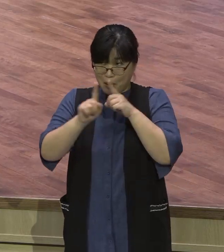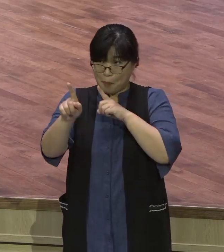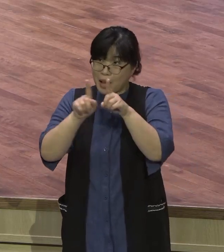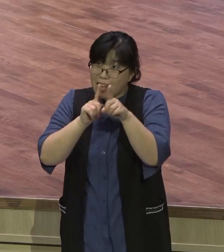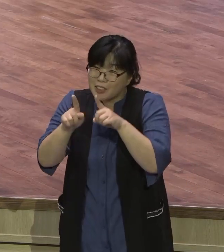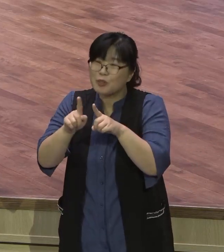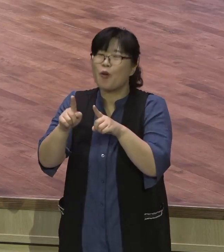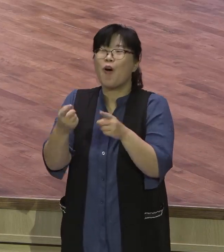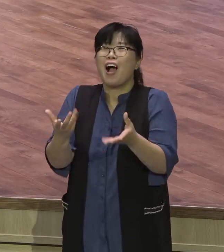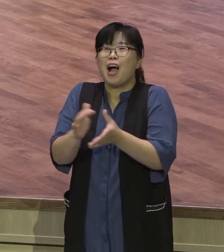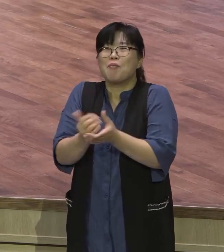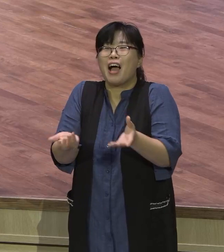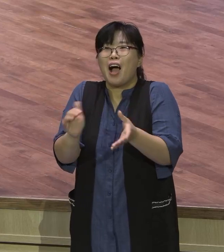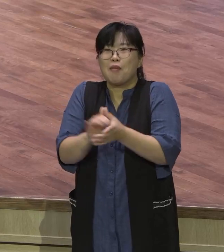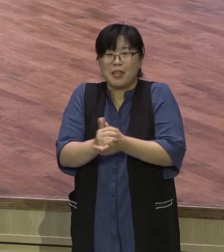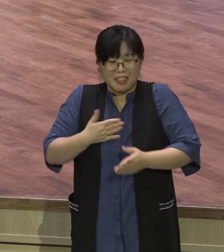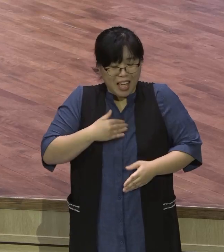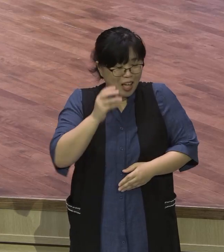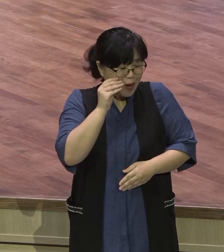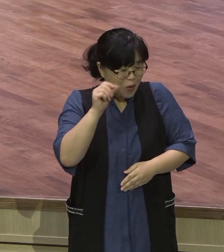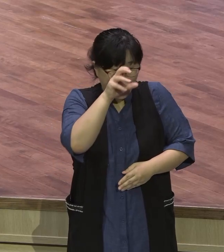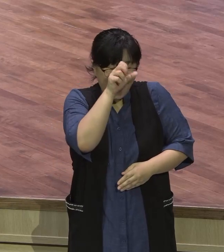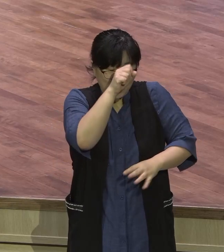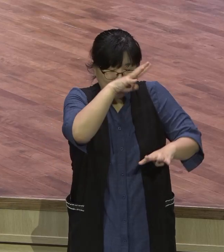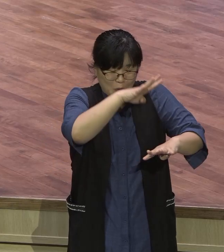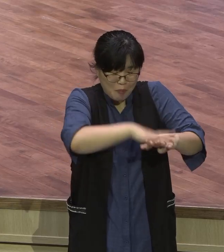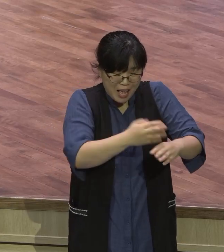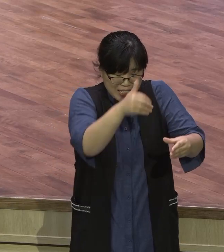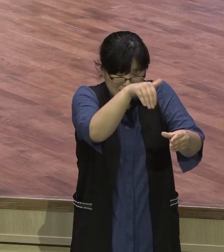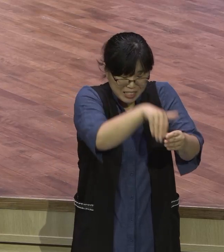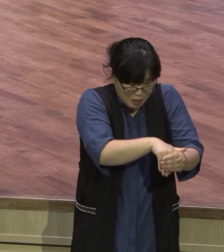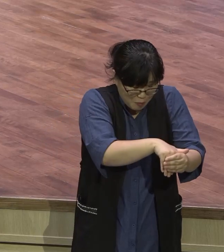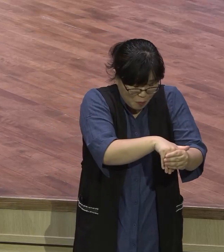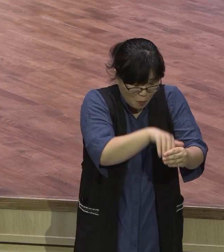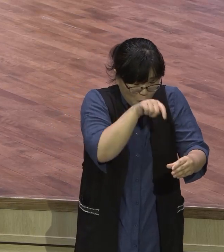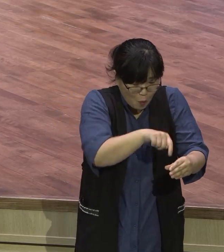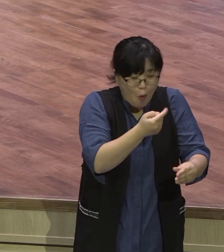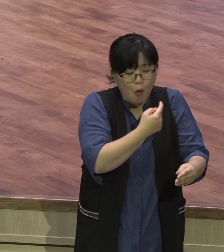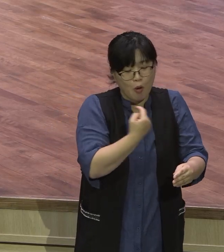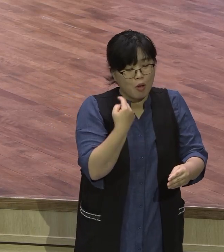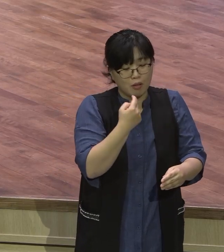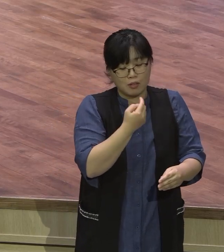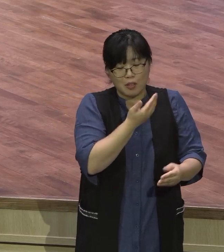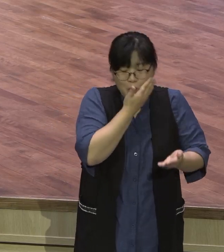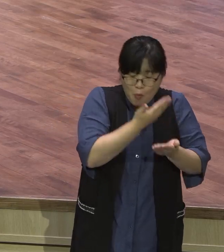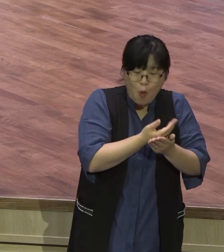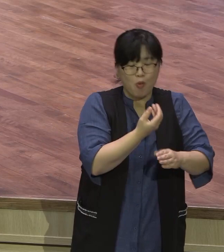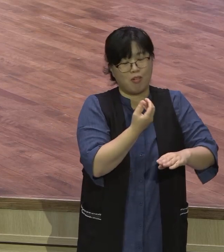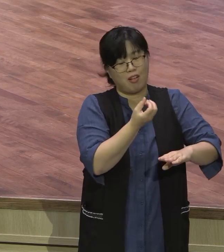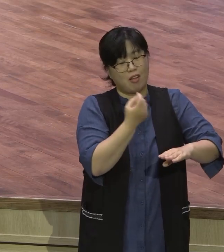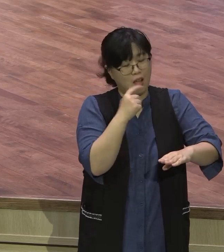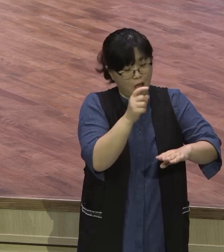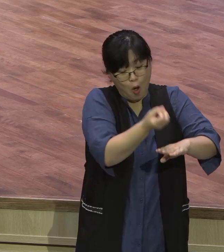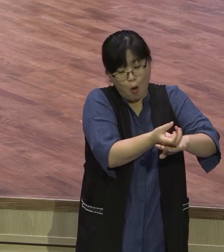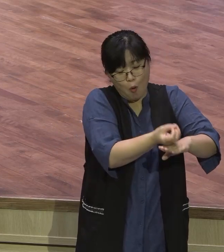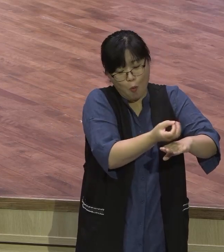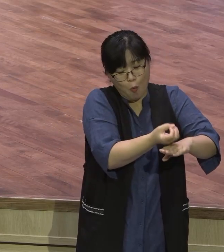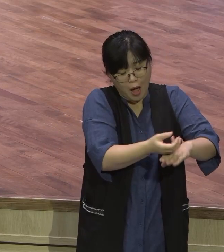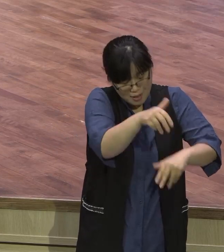마지막에 세번째 축복이 뭐냐 평강의 축복 평강의 요호와는 그의 얼굴을 내게를 향하여 더사